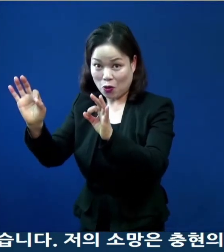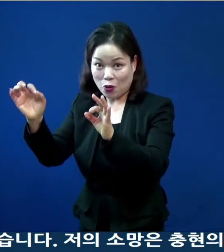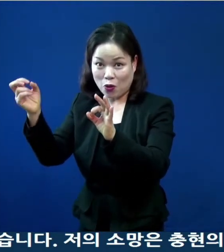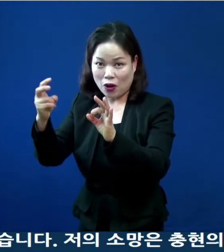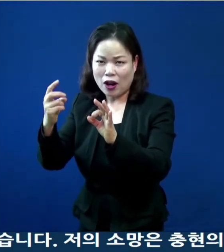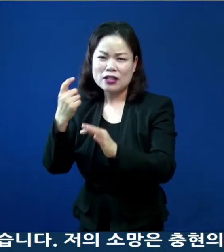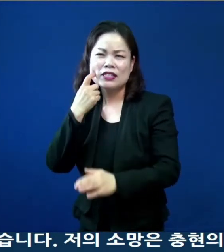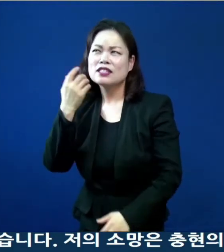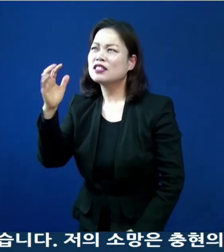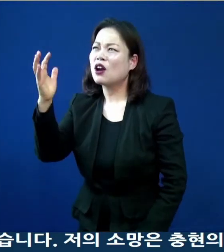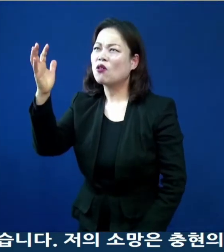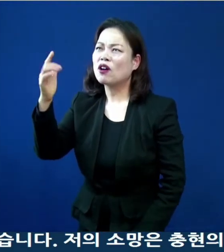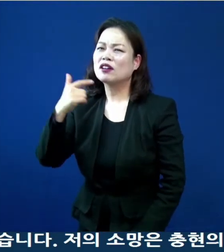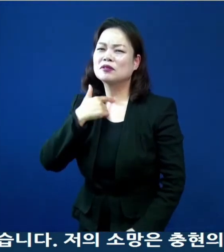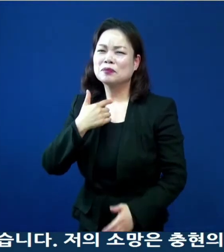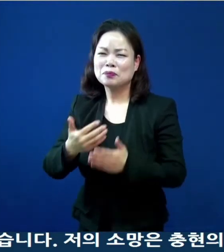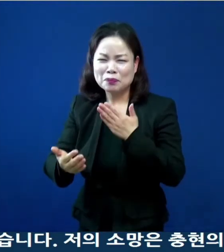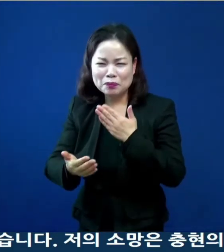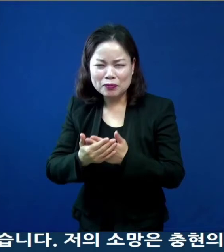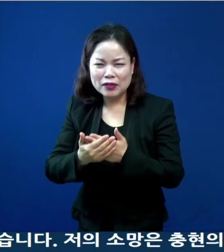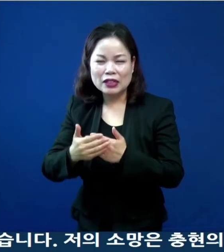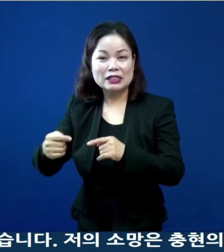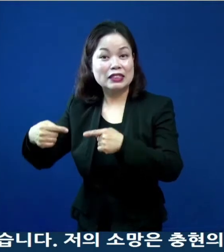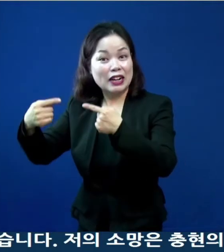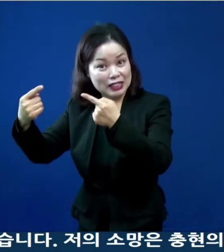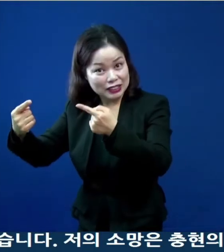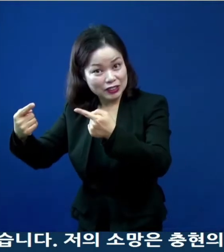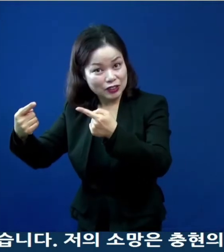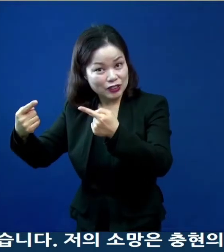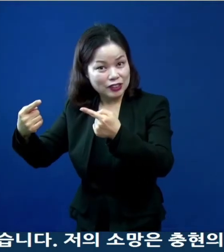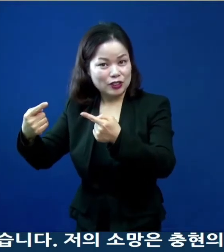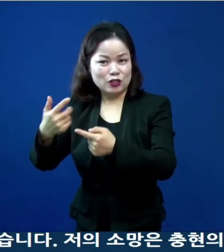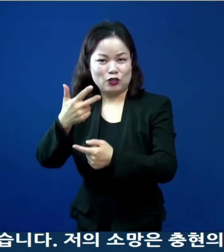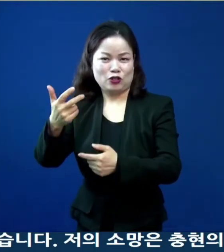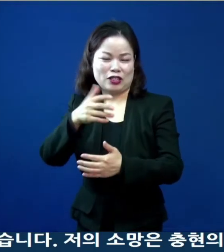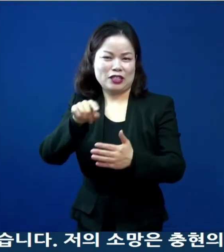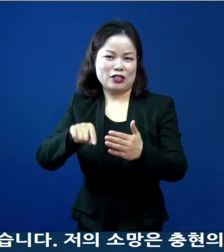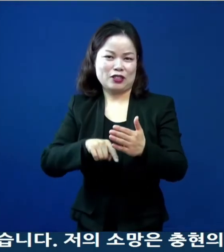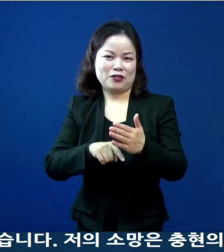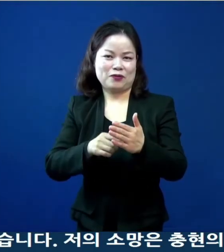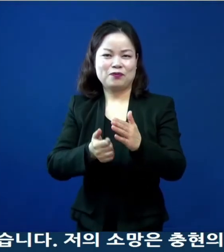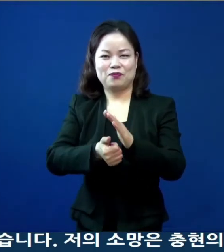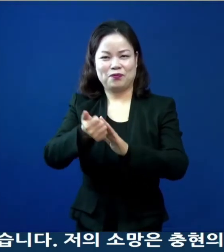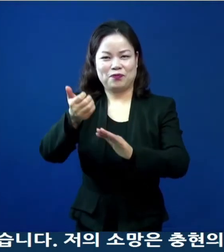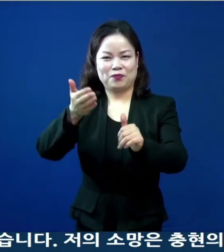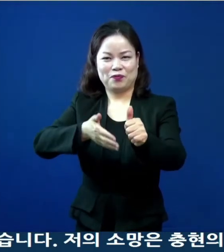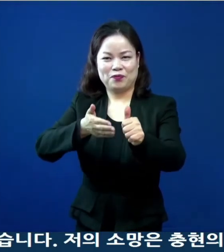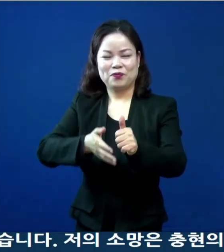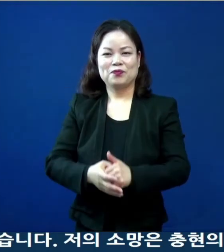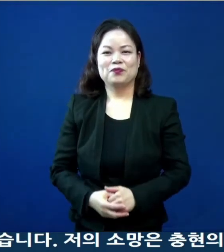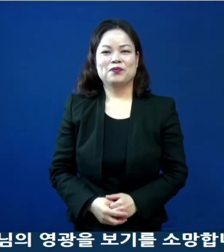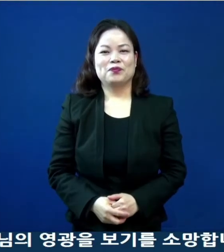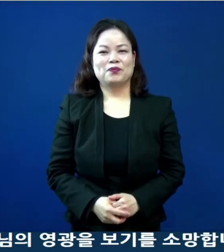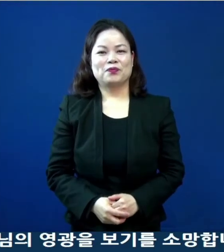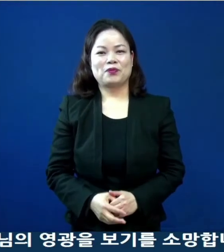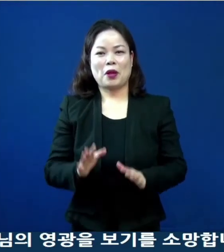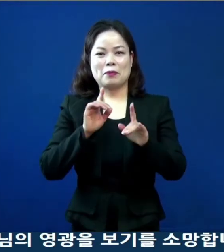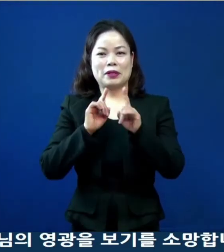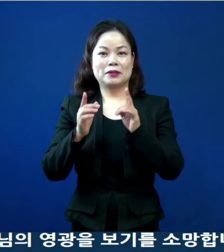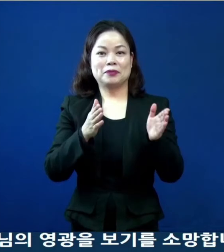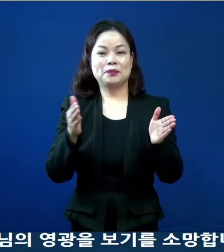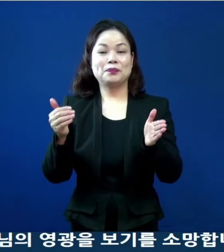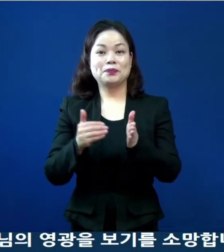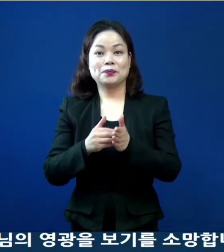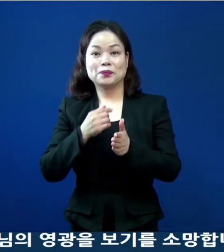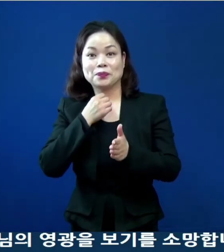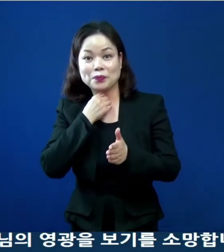영광의 맛 좀 드리고 주님 앞에 가는 저와 여러분 되기를 주 안에서 소망합니다. 이제 말씀을